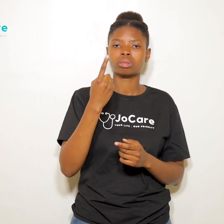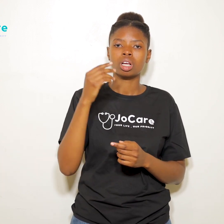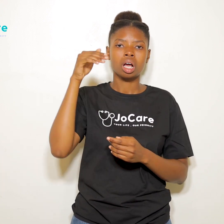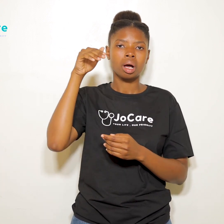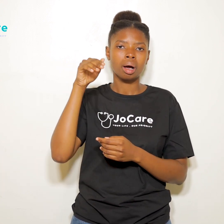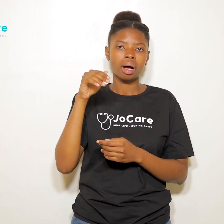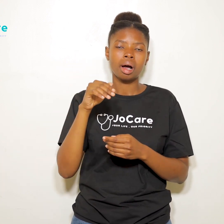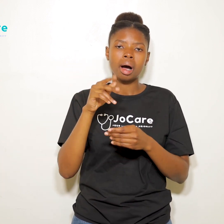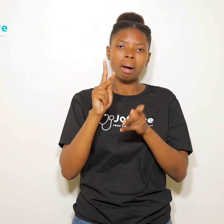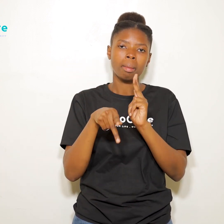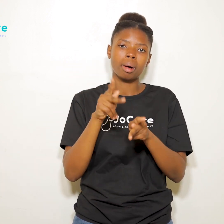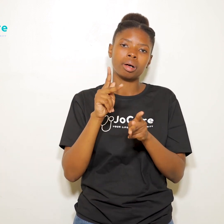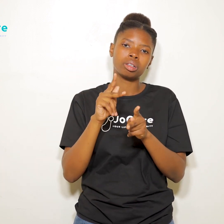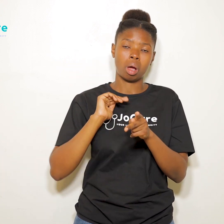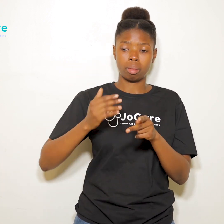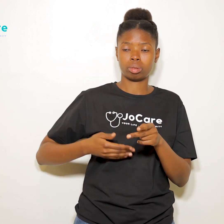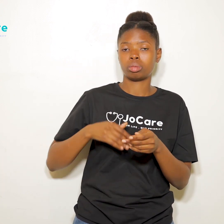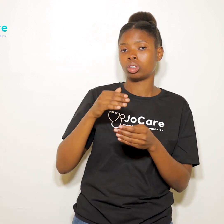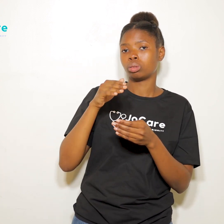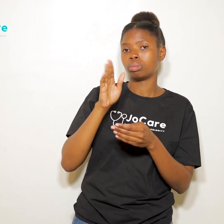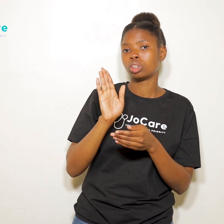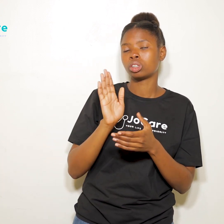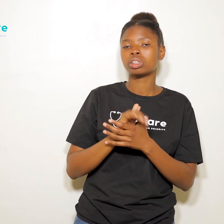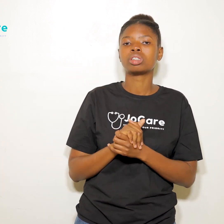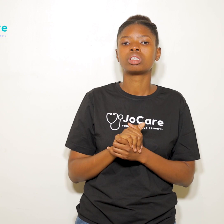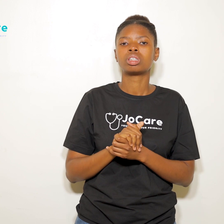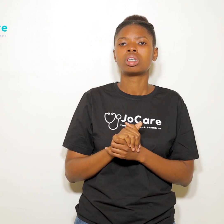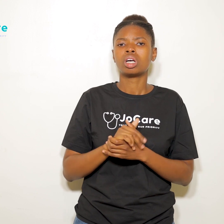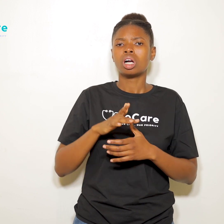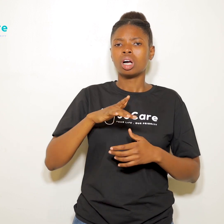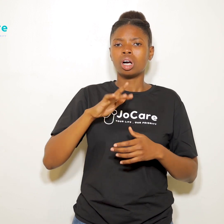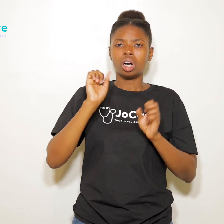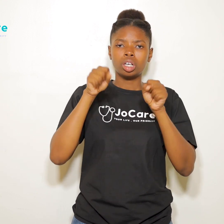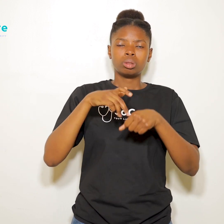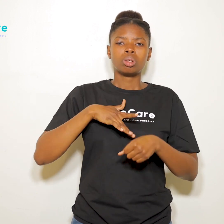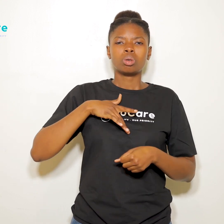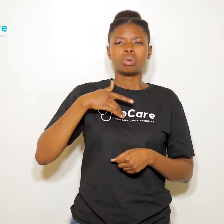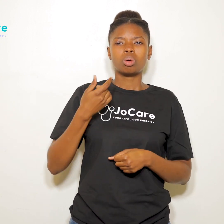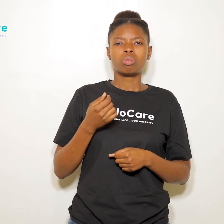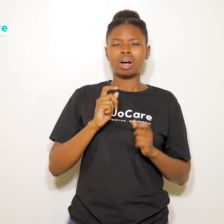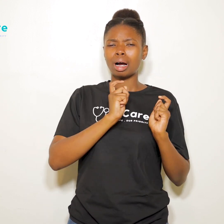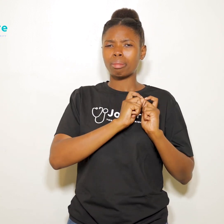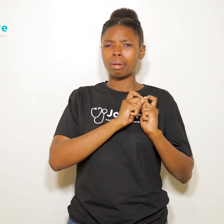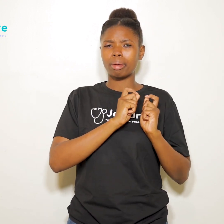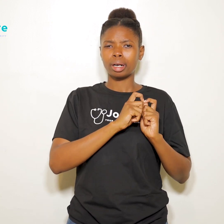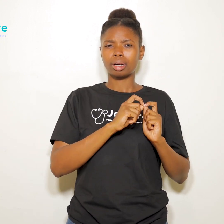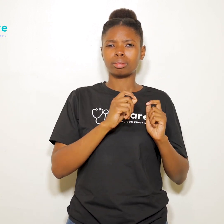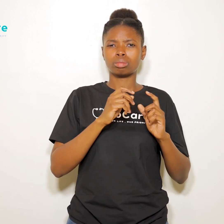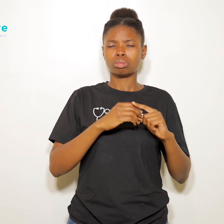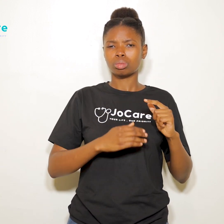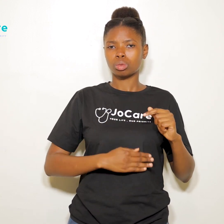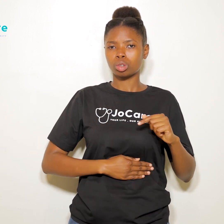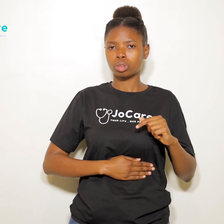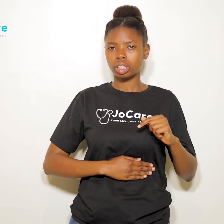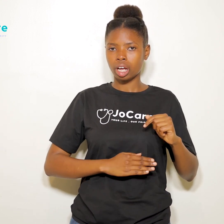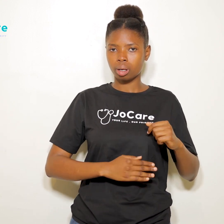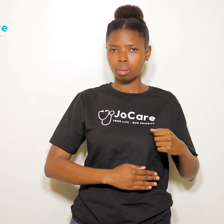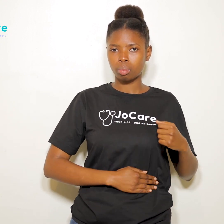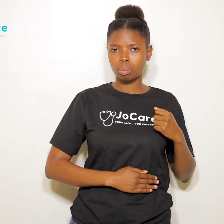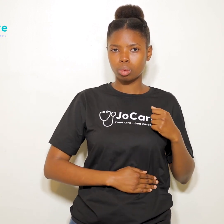bashobora kumva ubabara mu gice cy'inda cyo hasi ku ruhande rw'iburyo cyangwa urw'ibumoso. mu